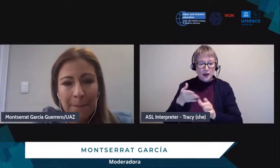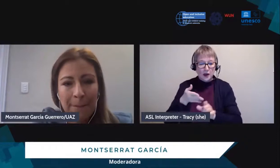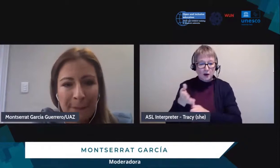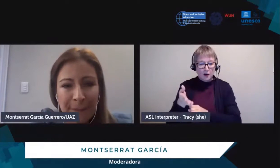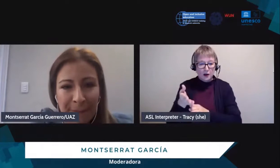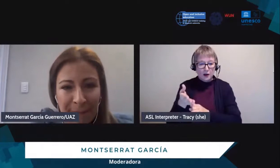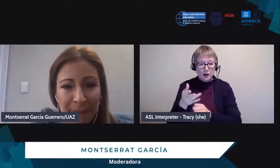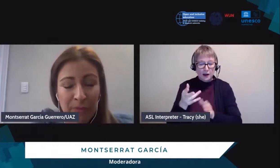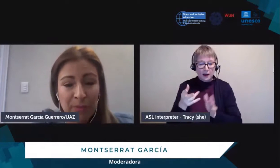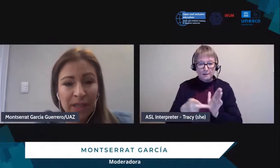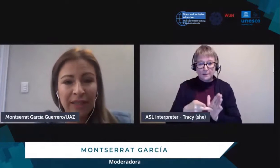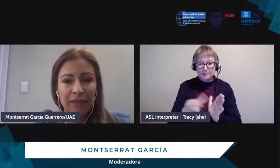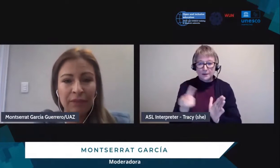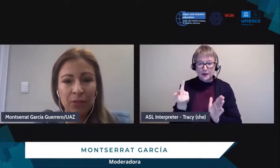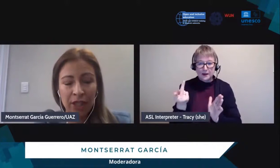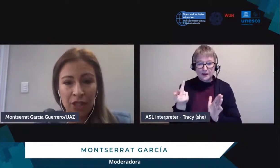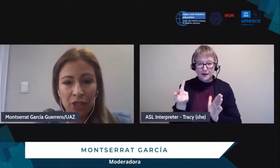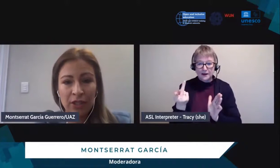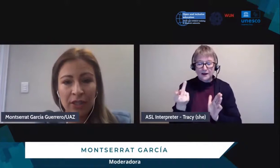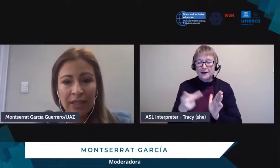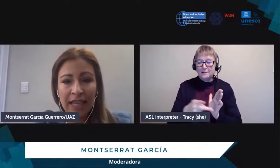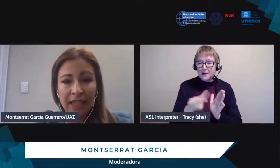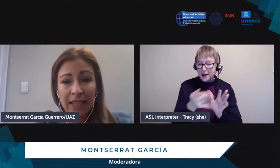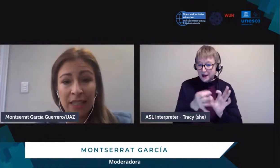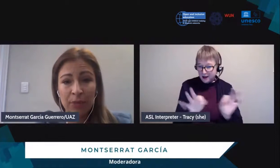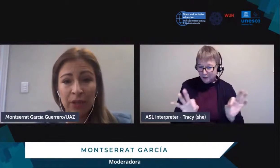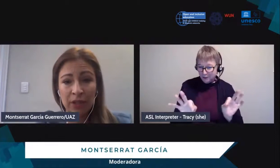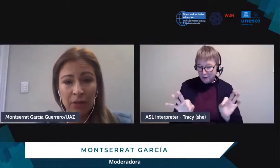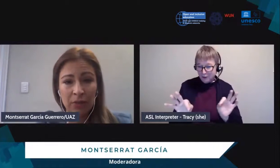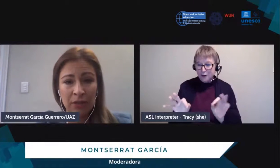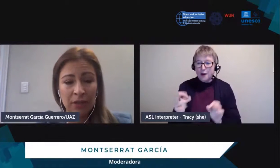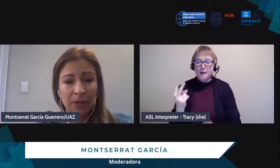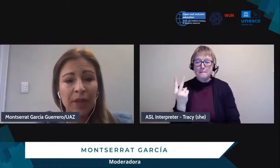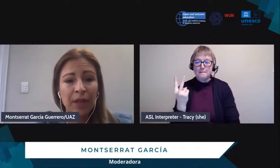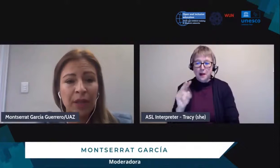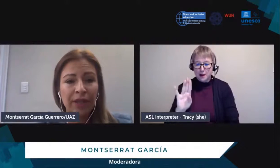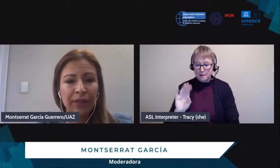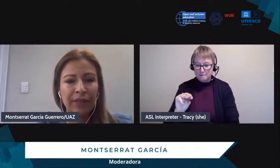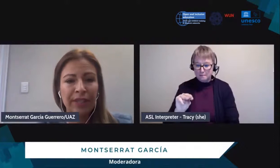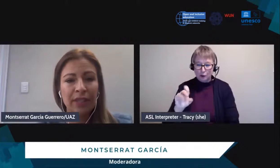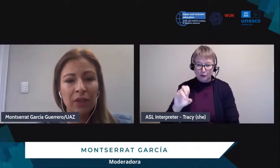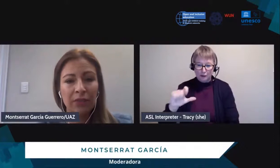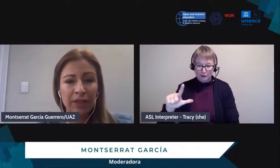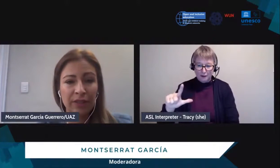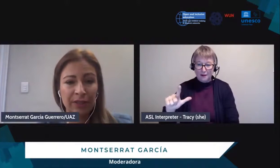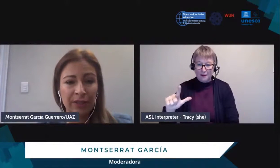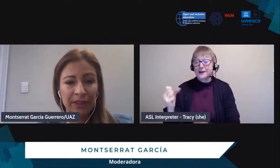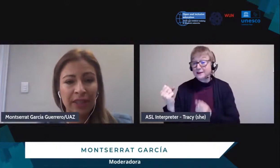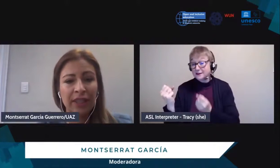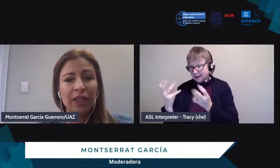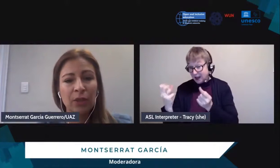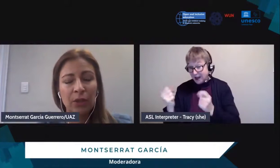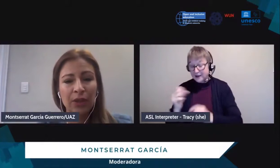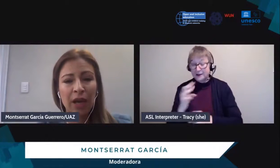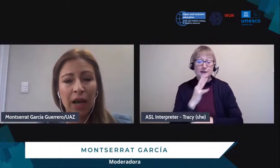en esta educación bilingüe, también con lenguaje de señas y hablado en estas áreas de interés, incluyendo